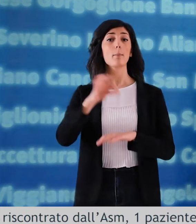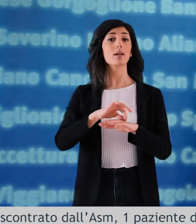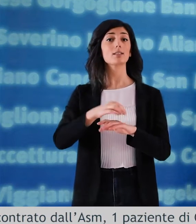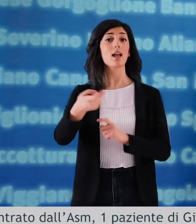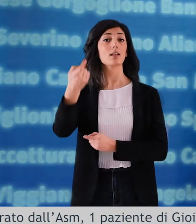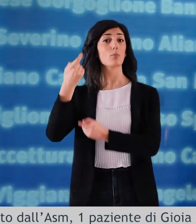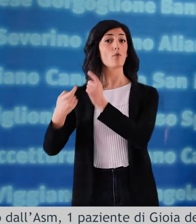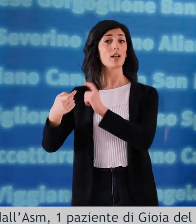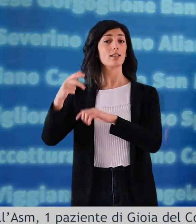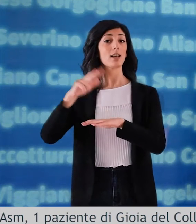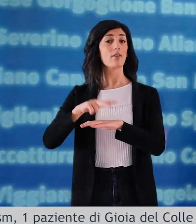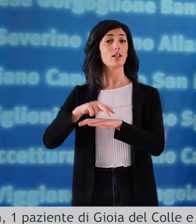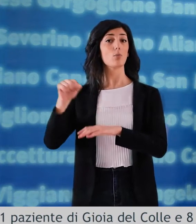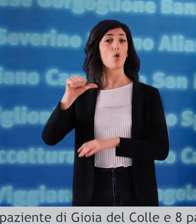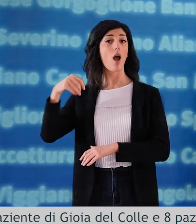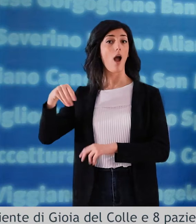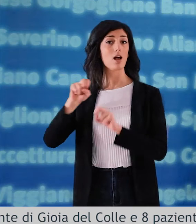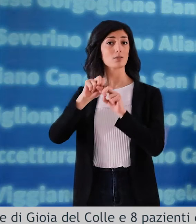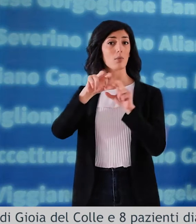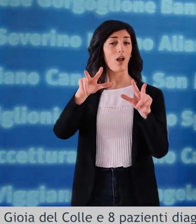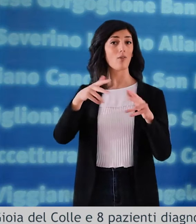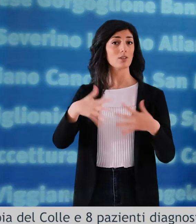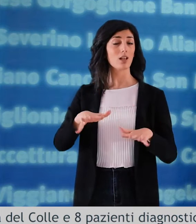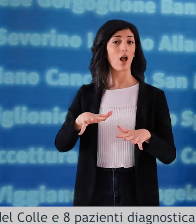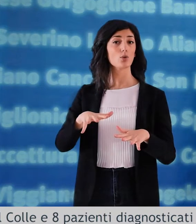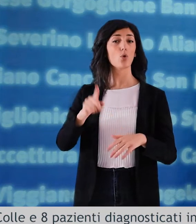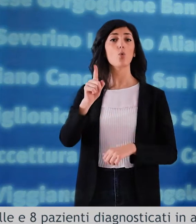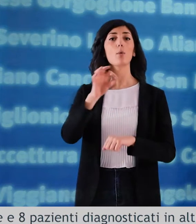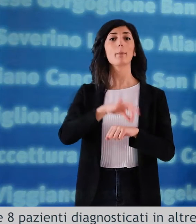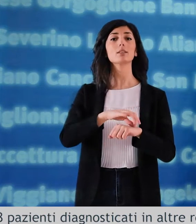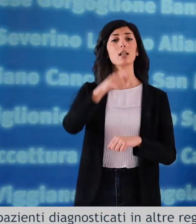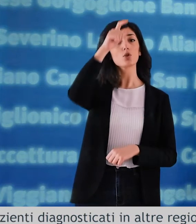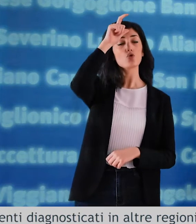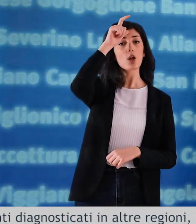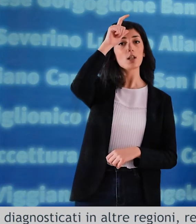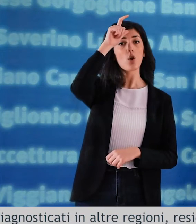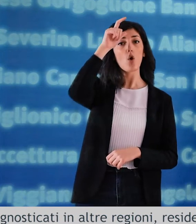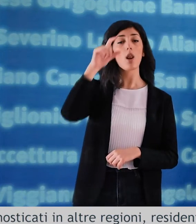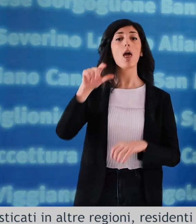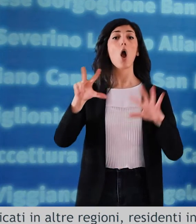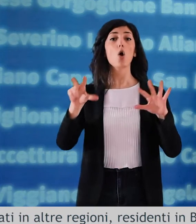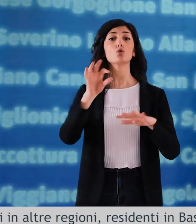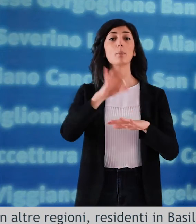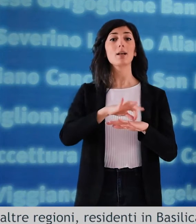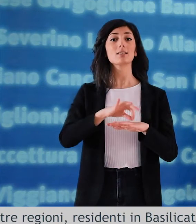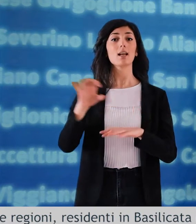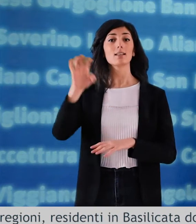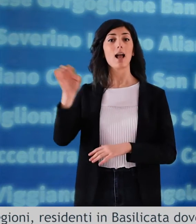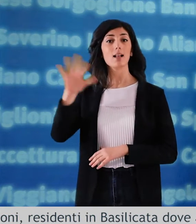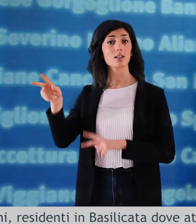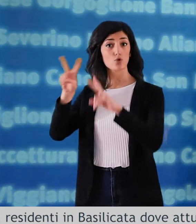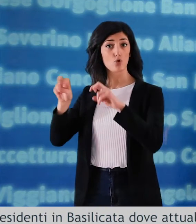puglia riscontrato dalla sma un paziente del giro del colle che otto pazienti diagnosticati in altre regioni